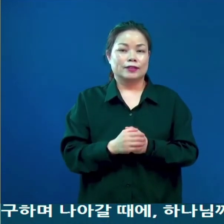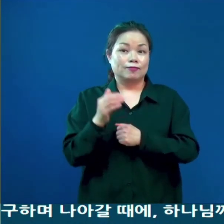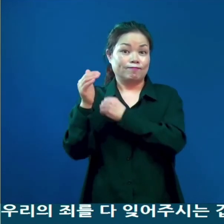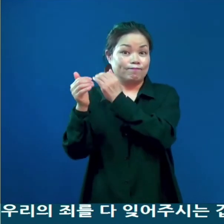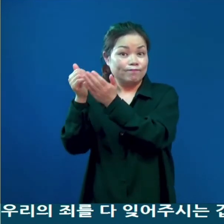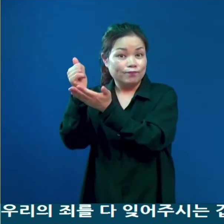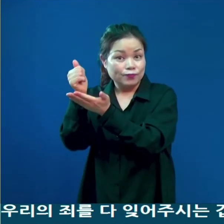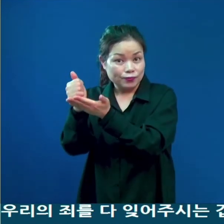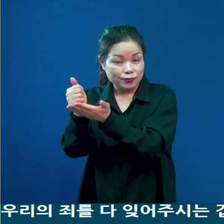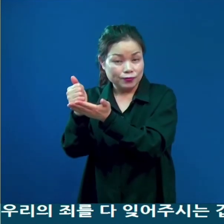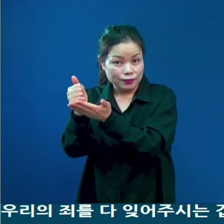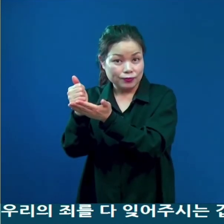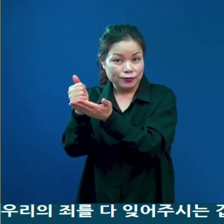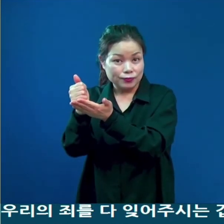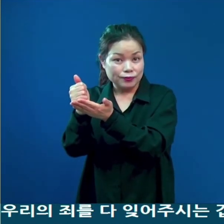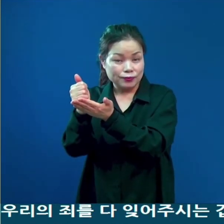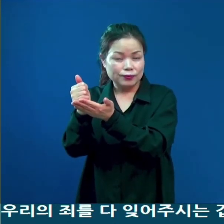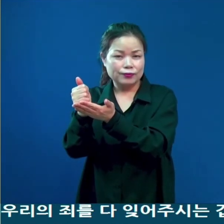하나님께서